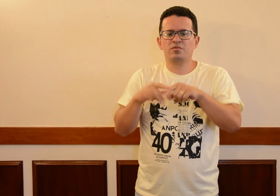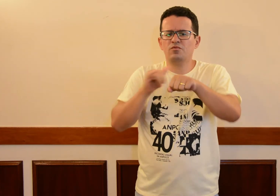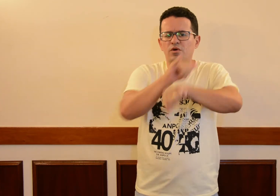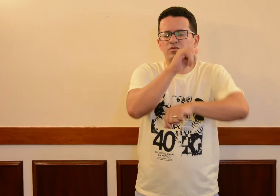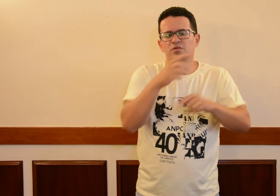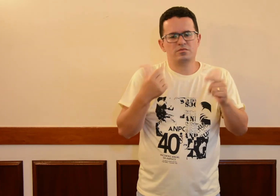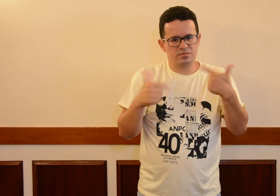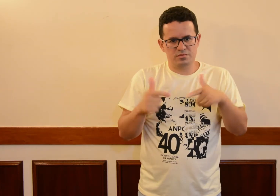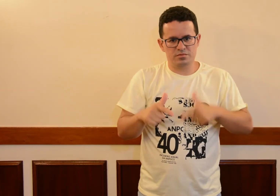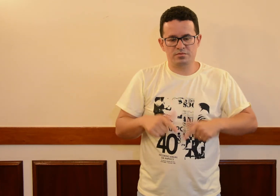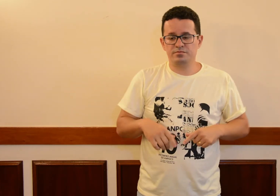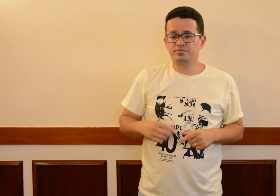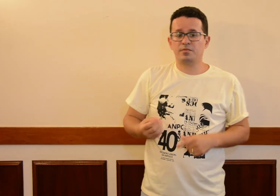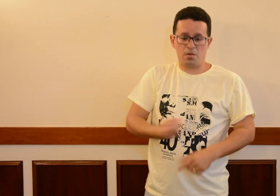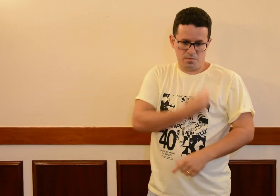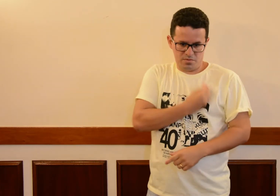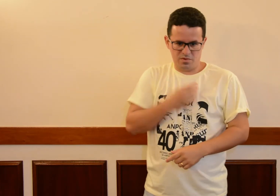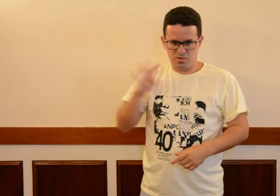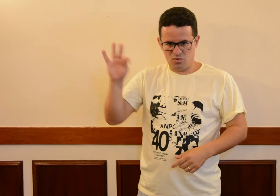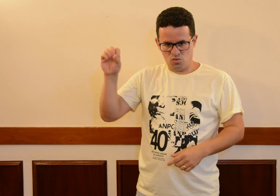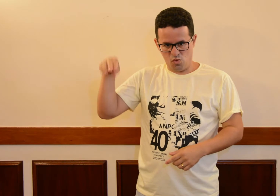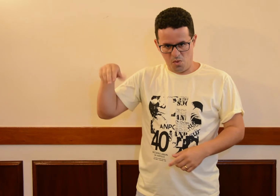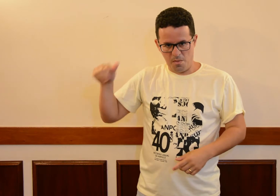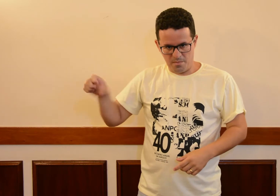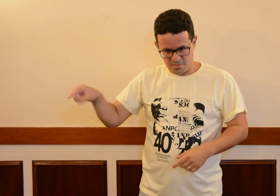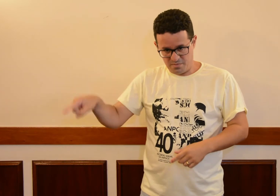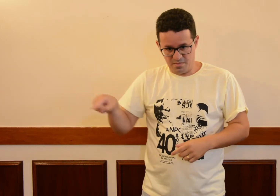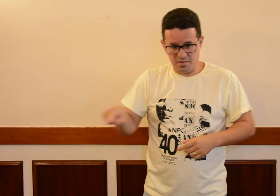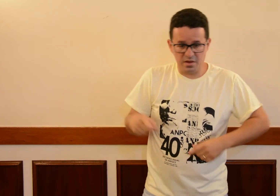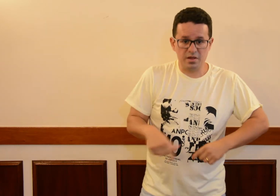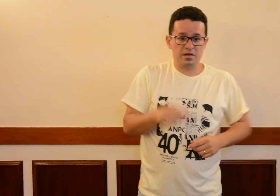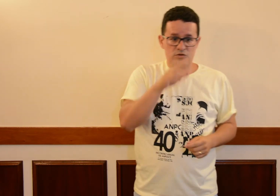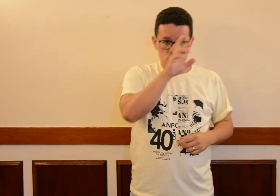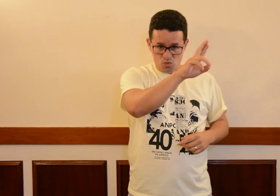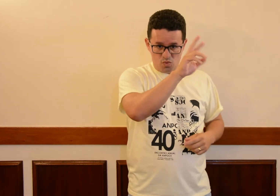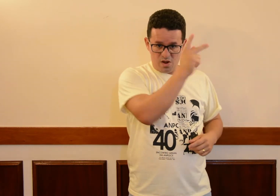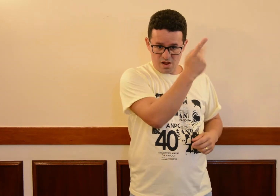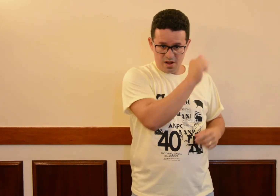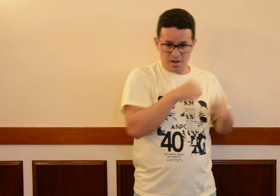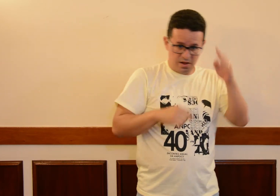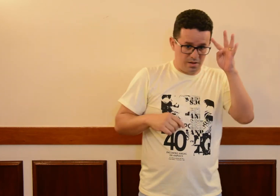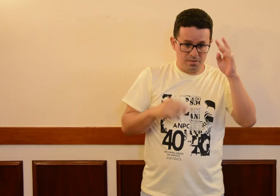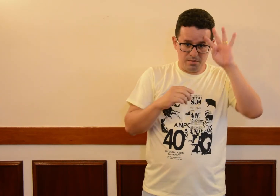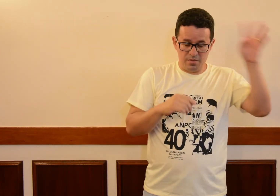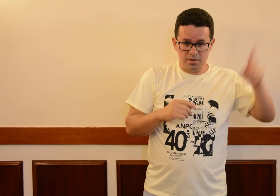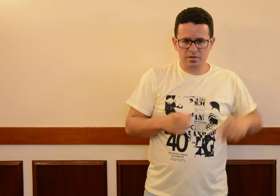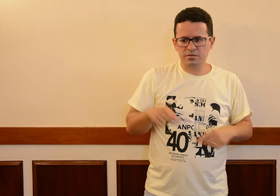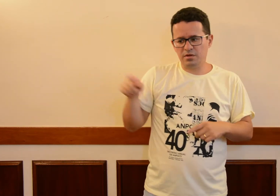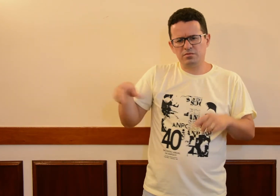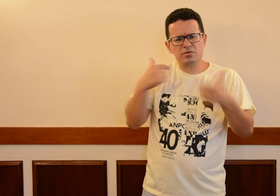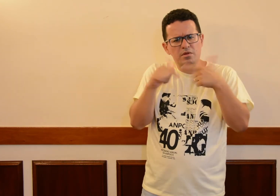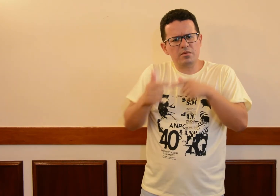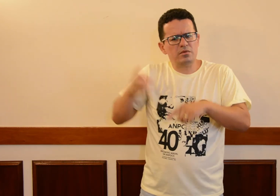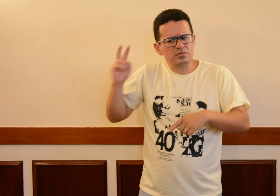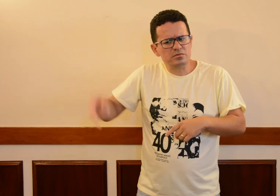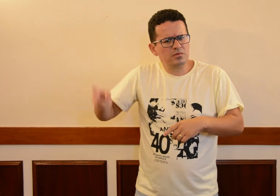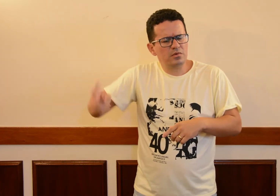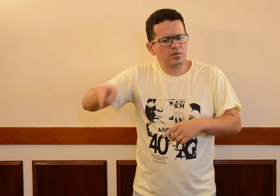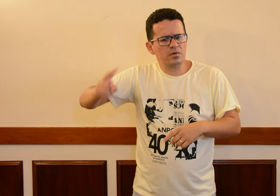a presença de Tomás na visão do RH da empresa exigia um responsável permanente pelo trabalho do menino, alguém que verificasse quando ele